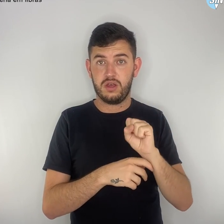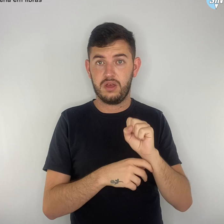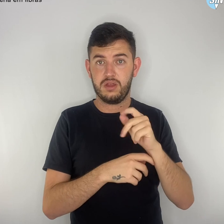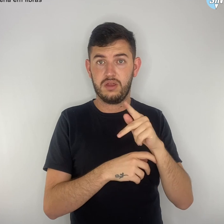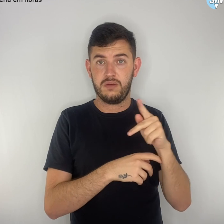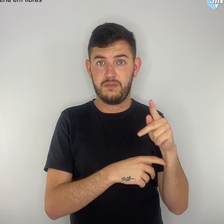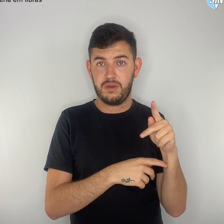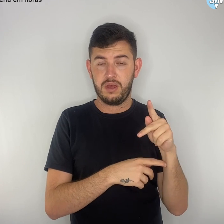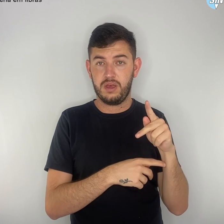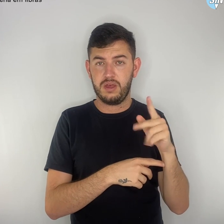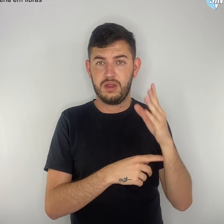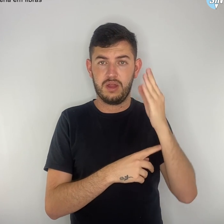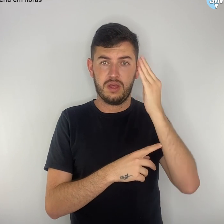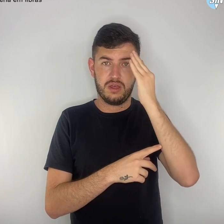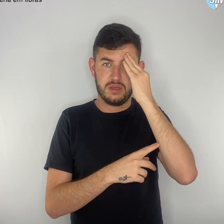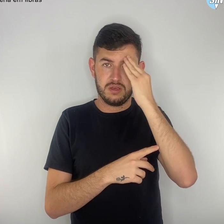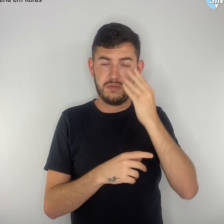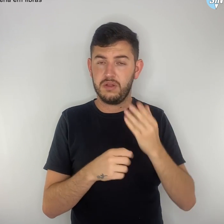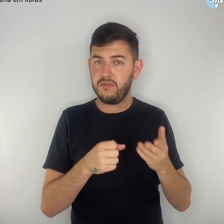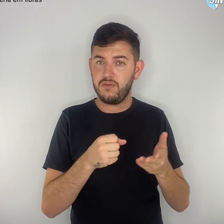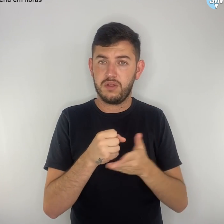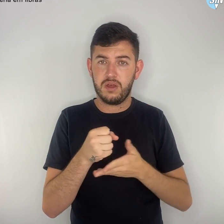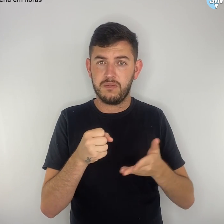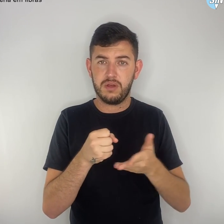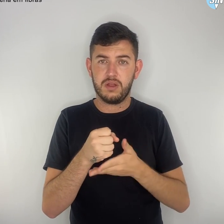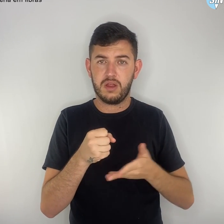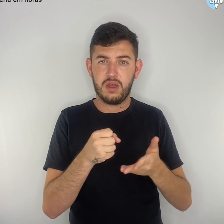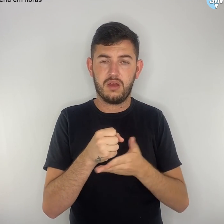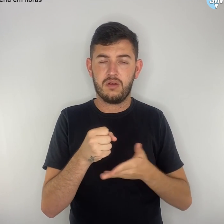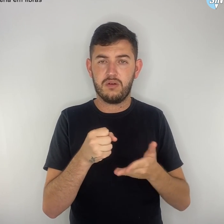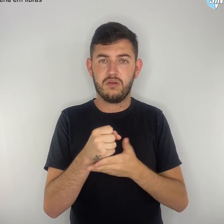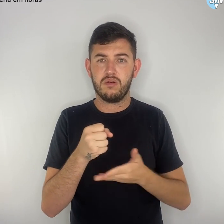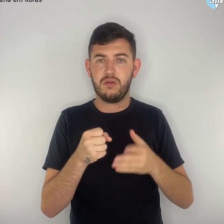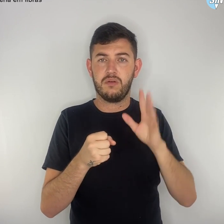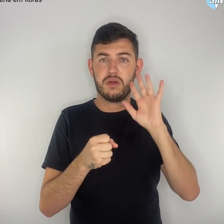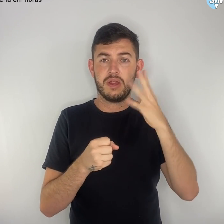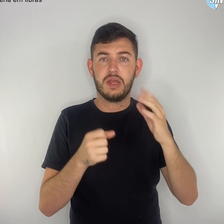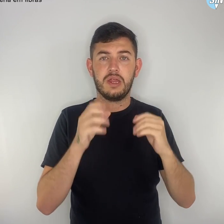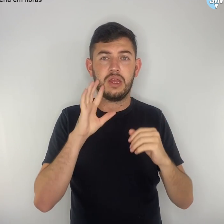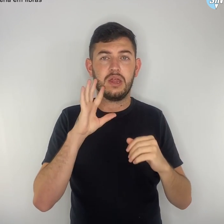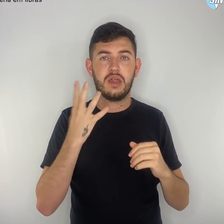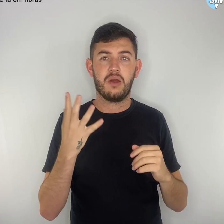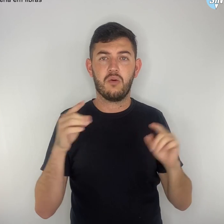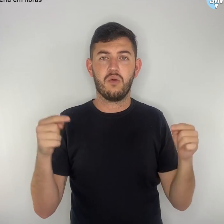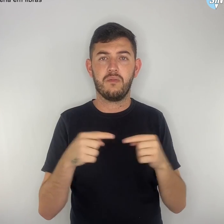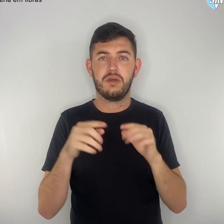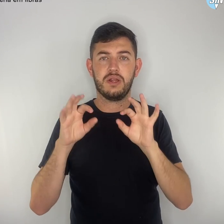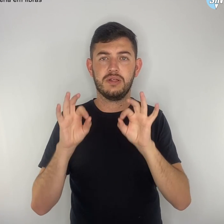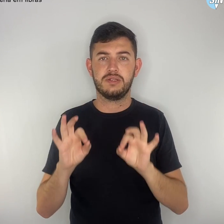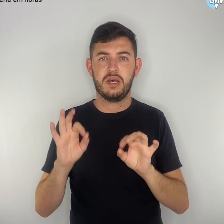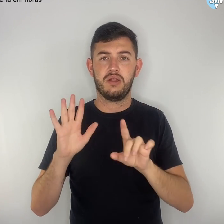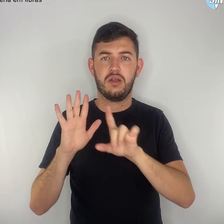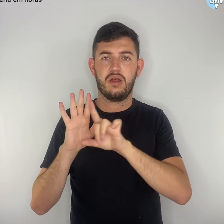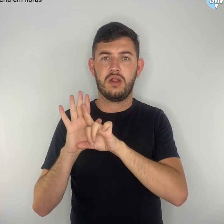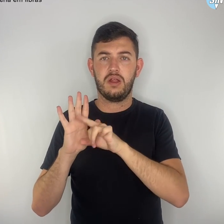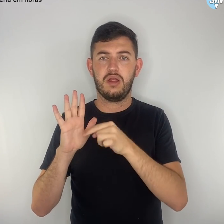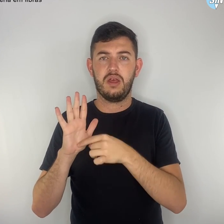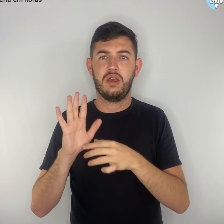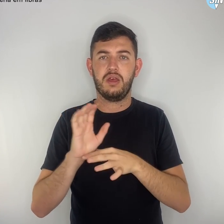ausência de previsão legal desse direito. Segundo a OAB, a